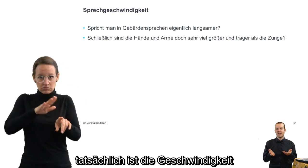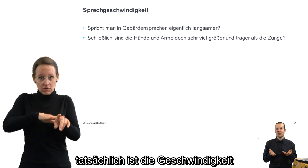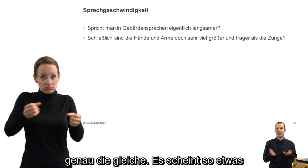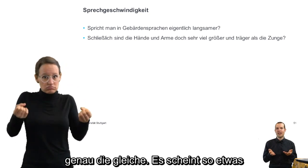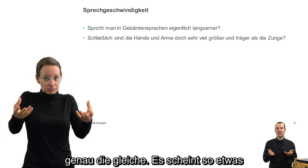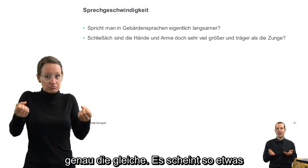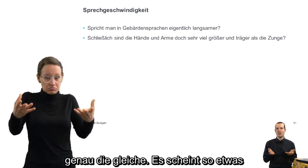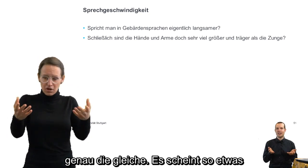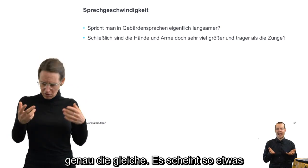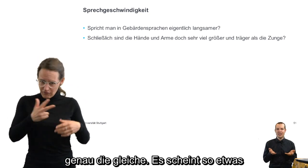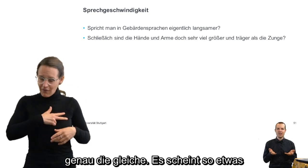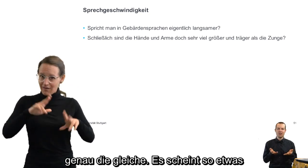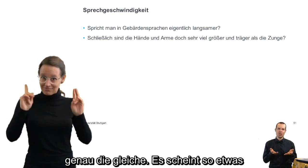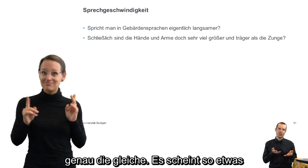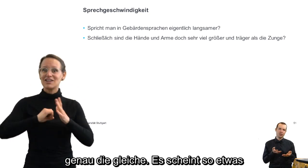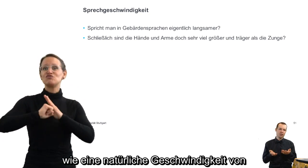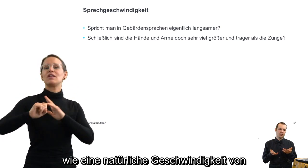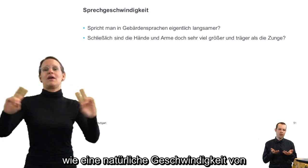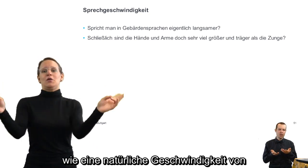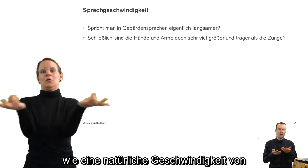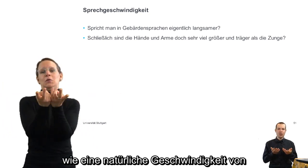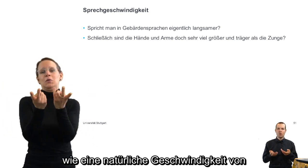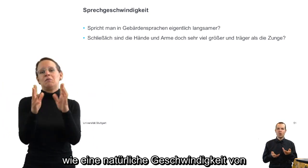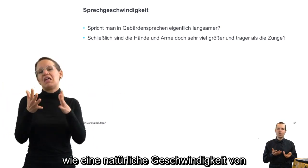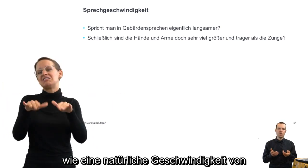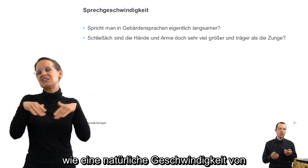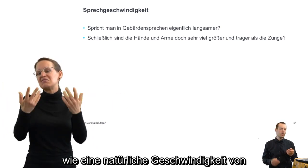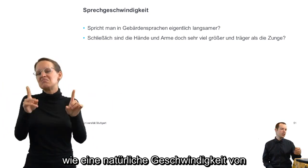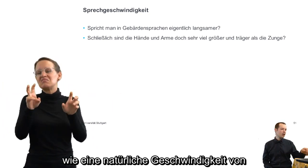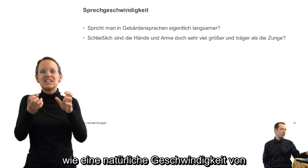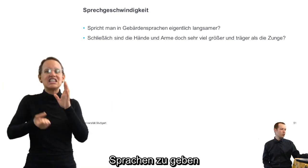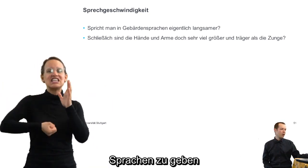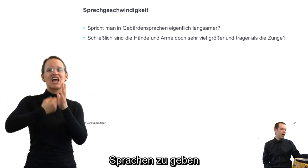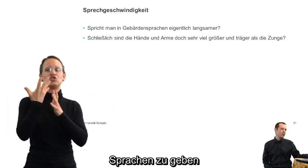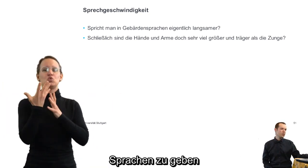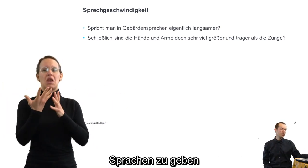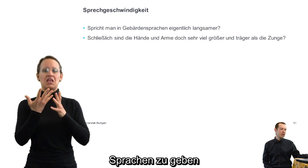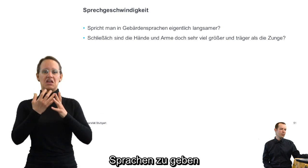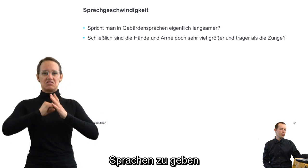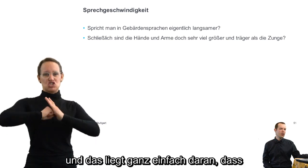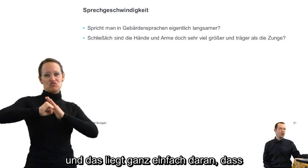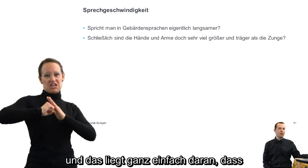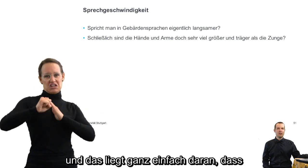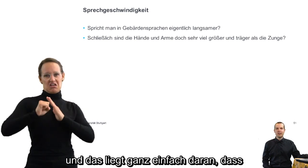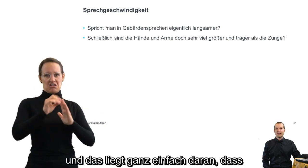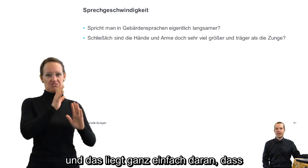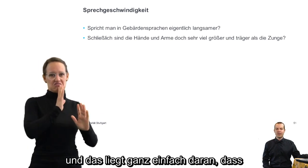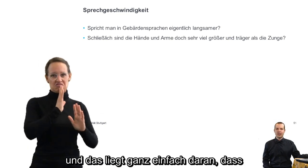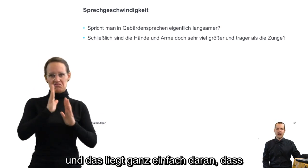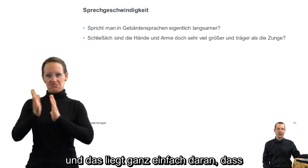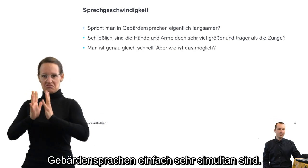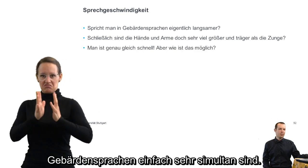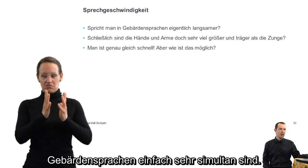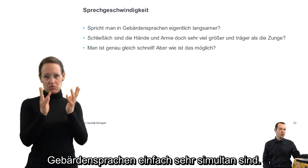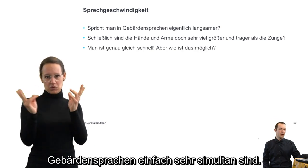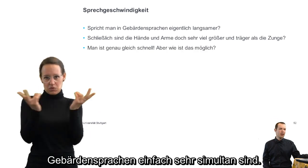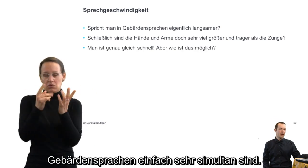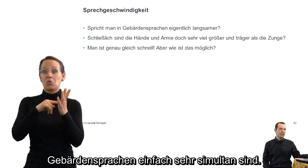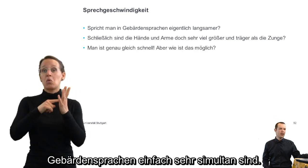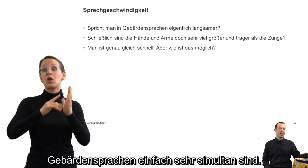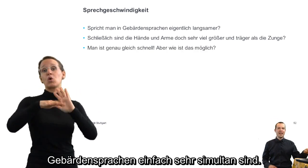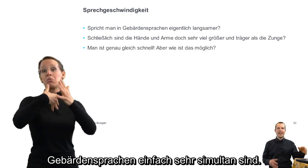ist die Geschwindigkeit genau die gleiche. Es scheint so etwas wie eine natürliche Geschwindigkeit von Sprachen zu geben. Und das liegt ganz einfach daran, dass